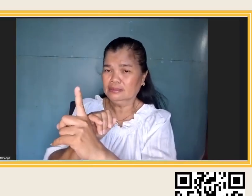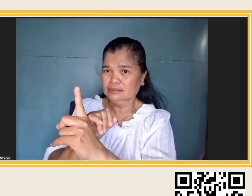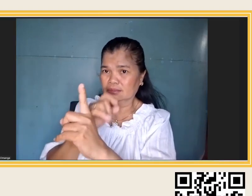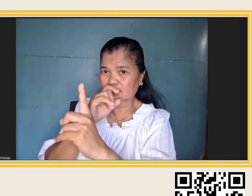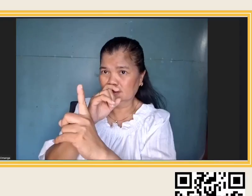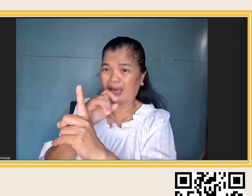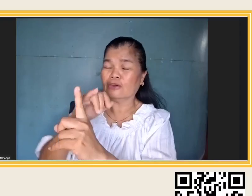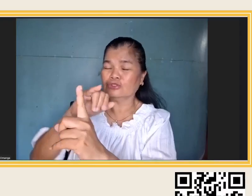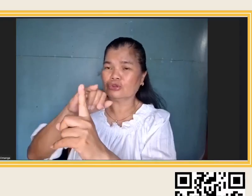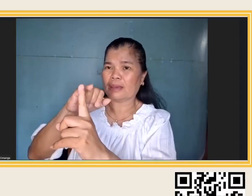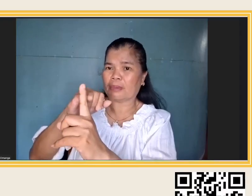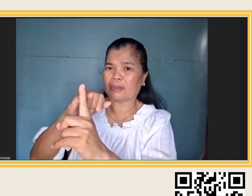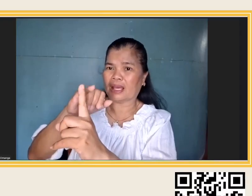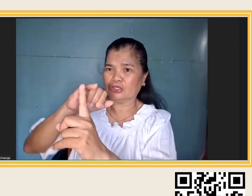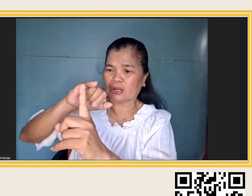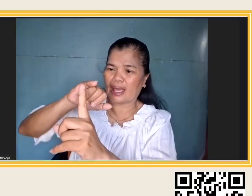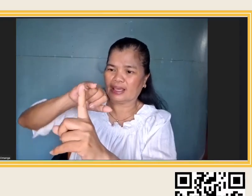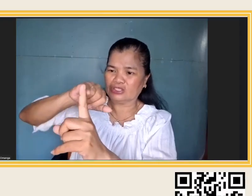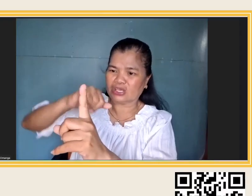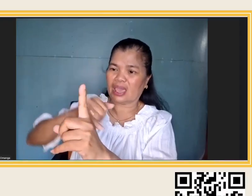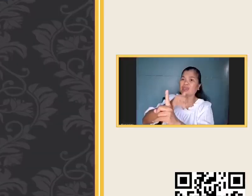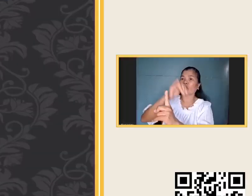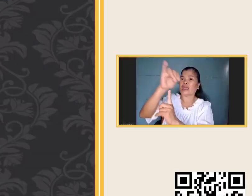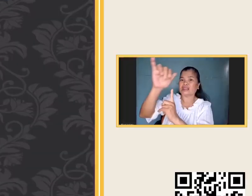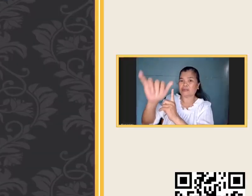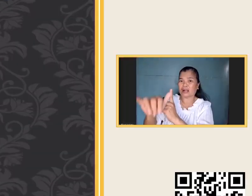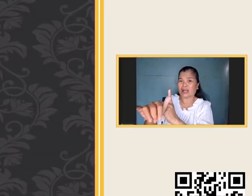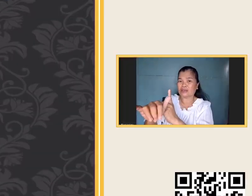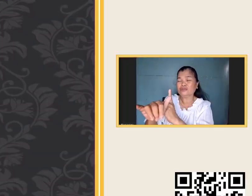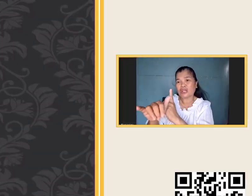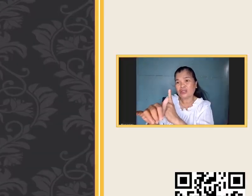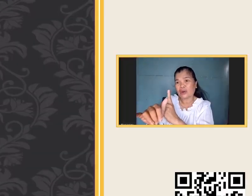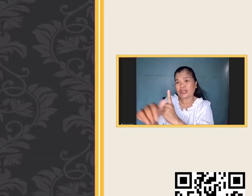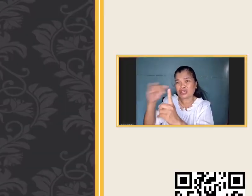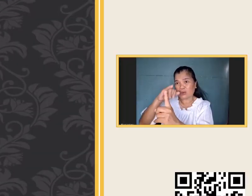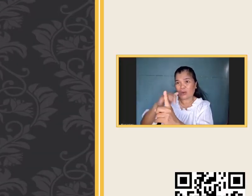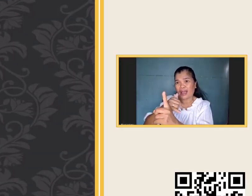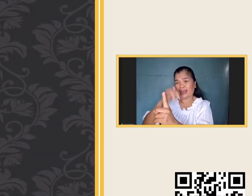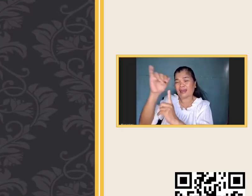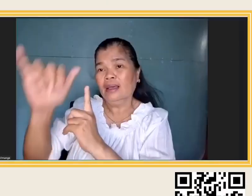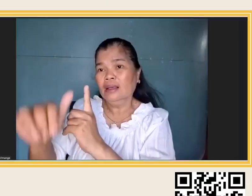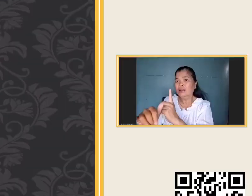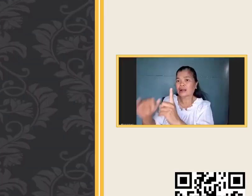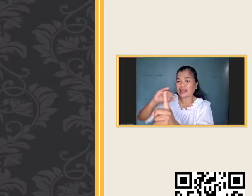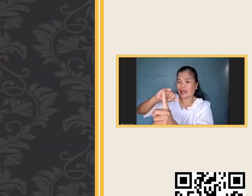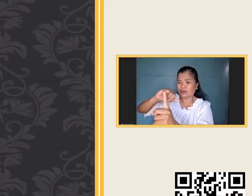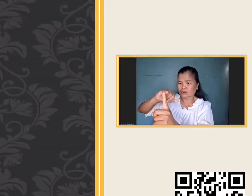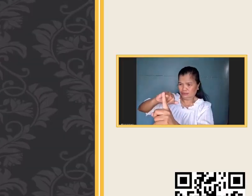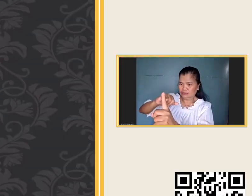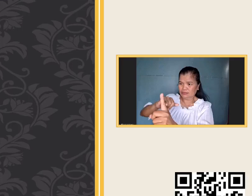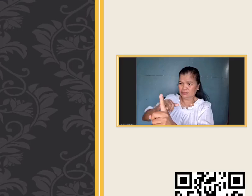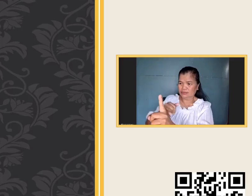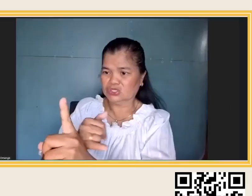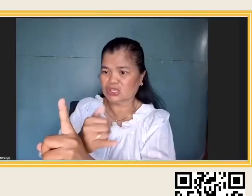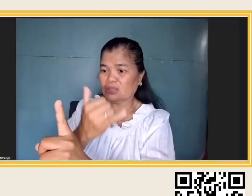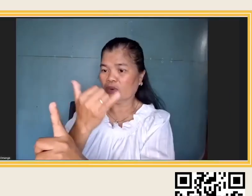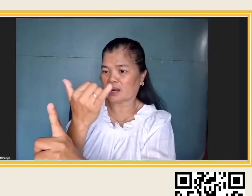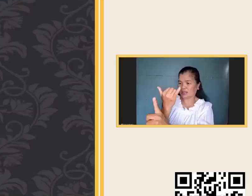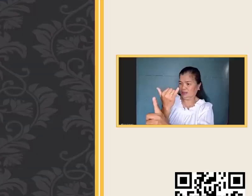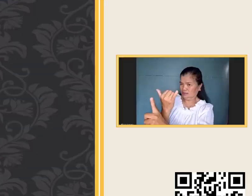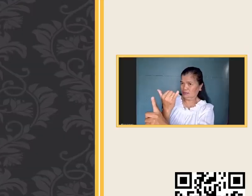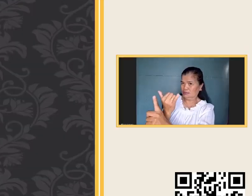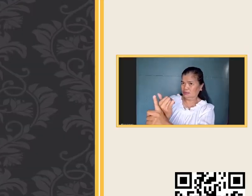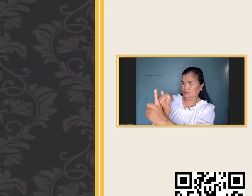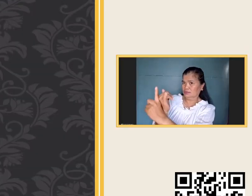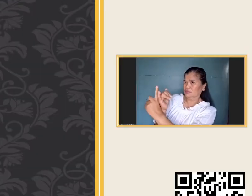ng, yung July pa pala, July, J, Y din baga. Yung January, J, Y. Kaya yung